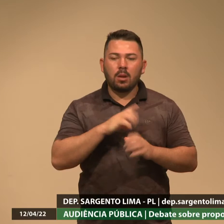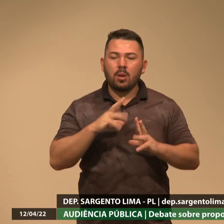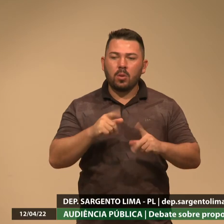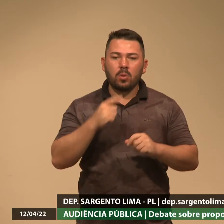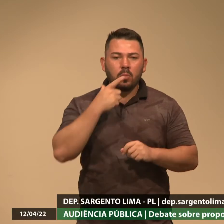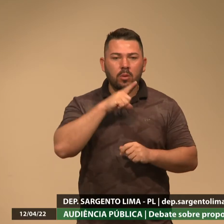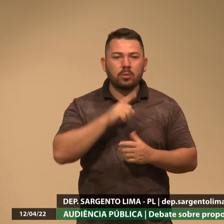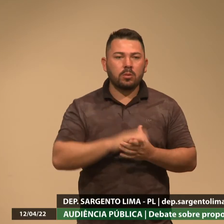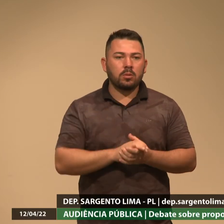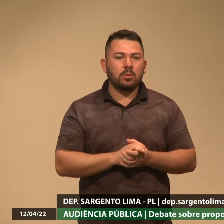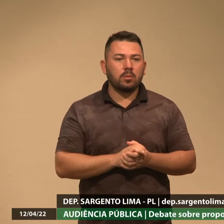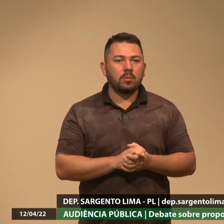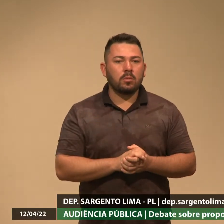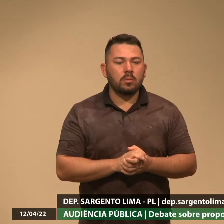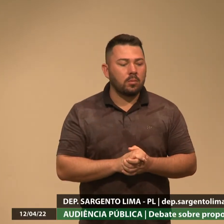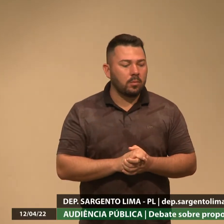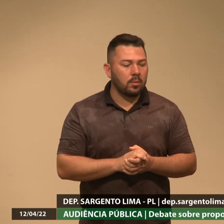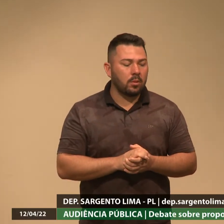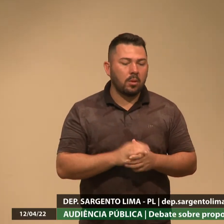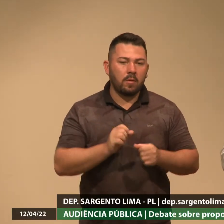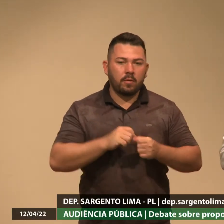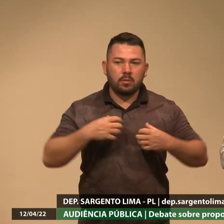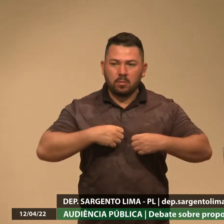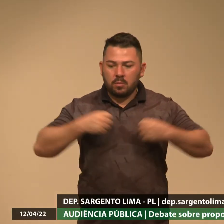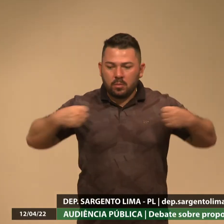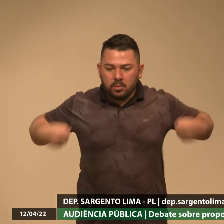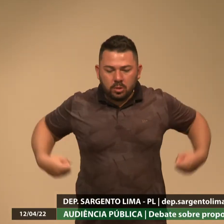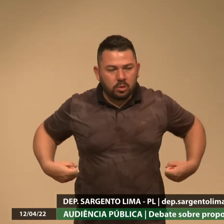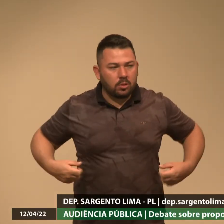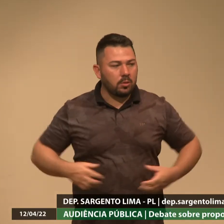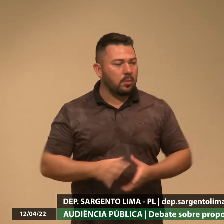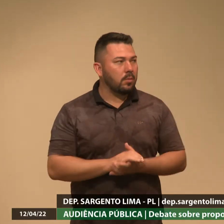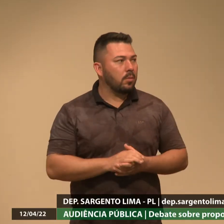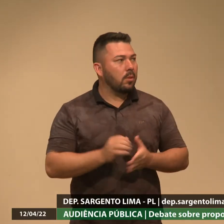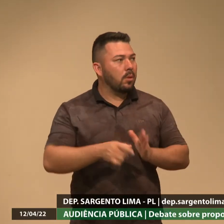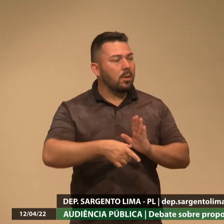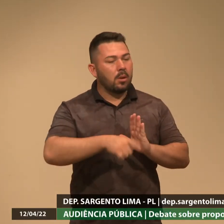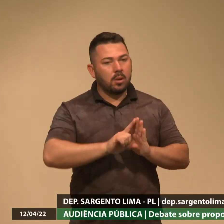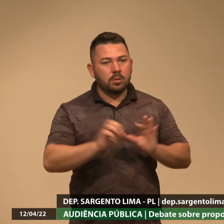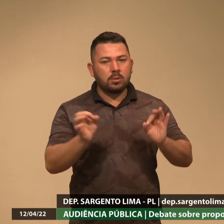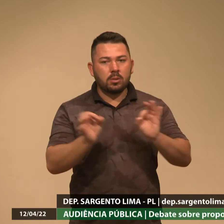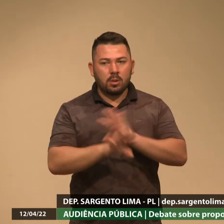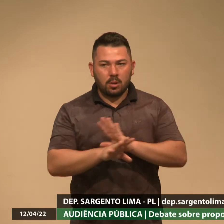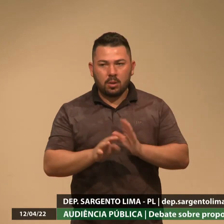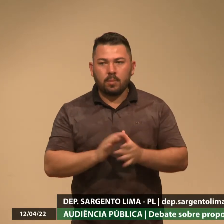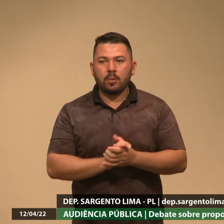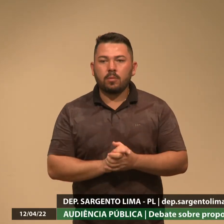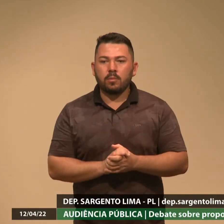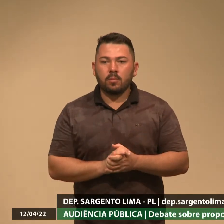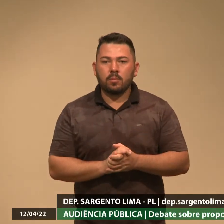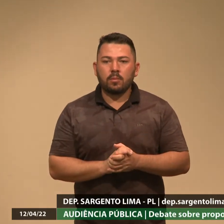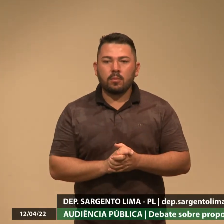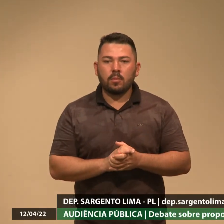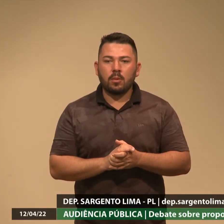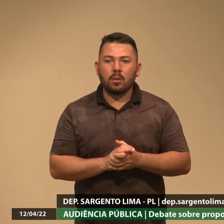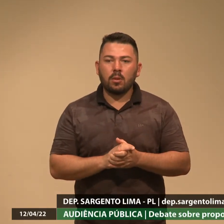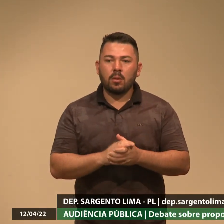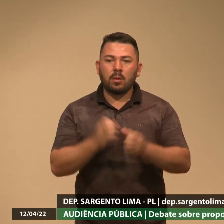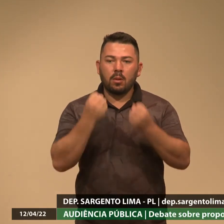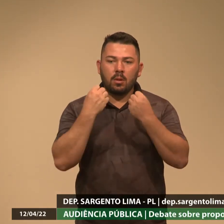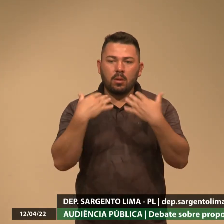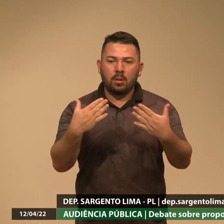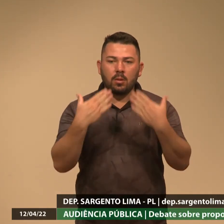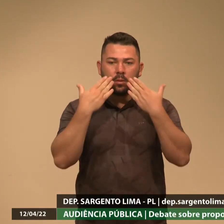eu fiz questão de tirar o meu terno antes de encerrar essa essa audiência para